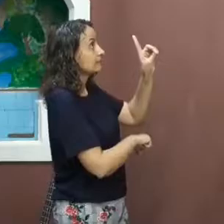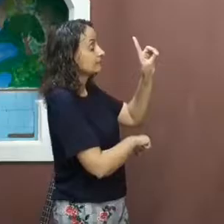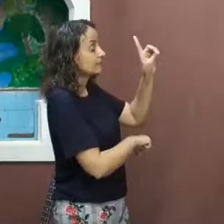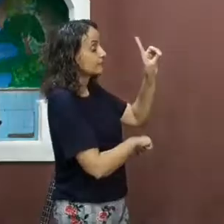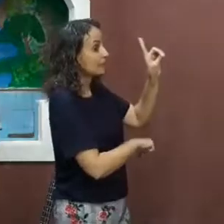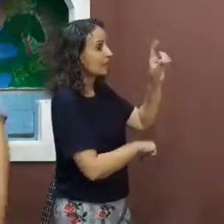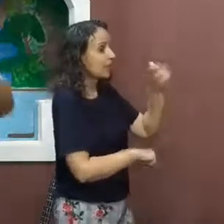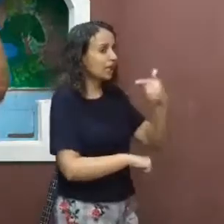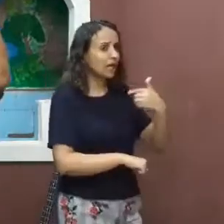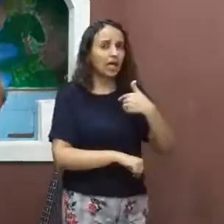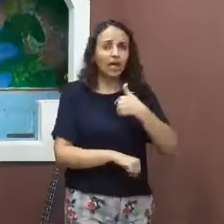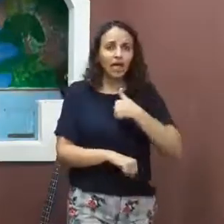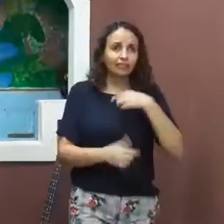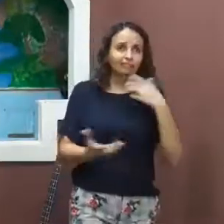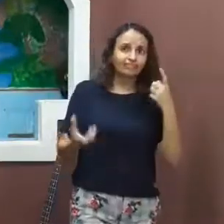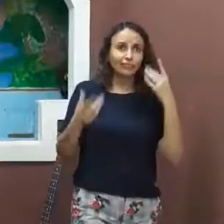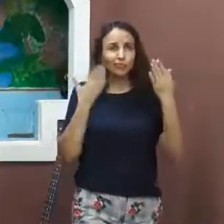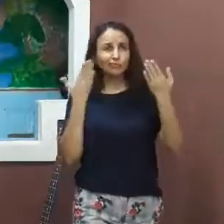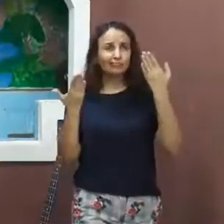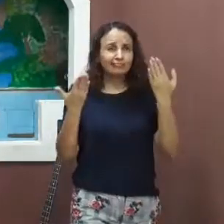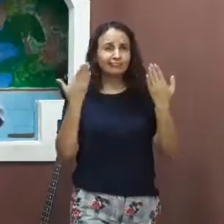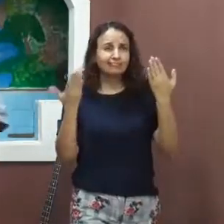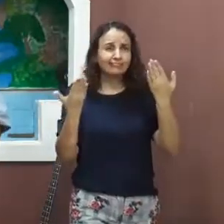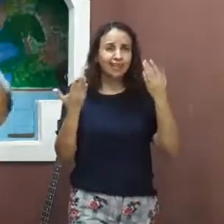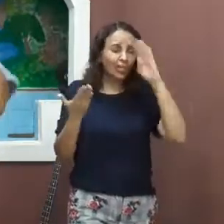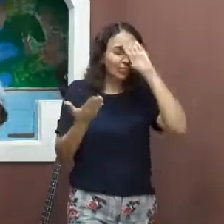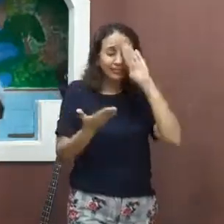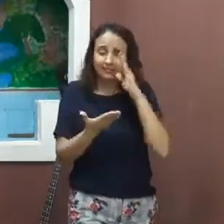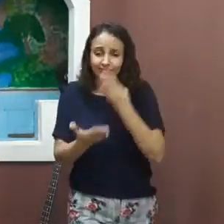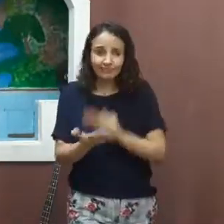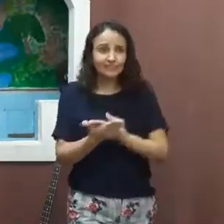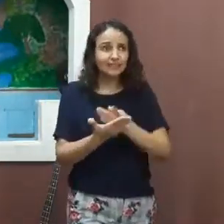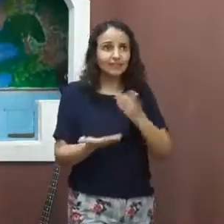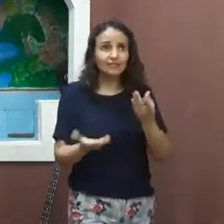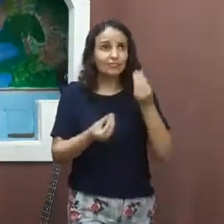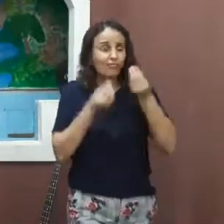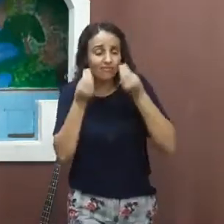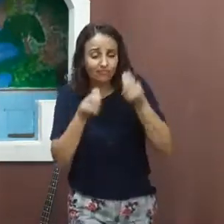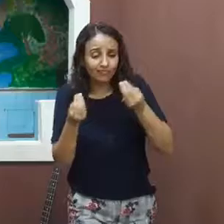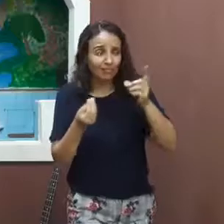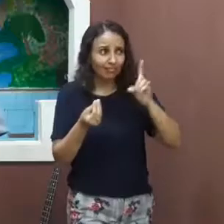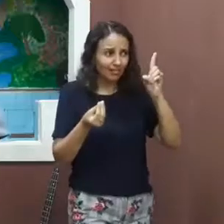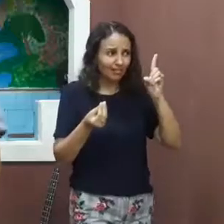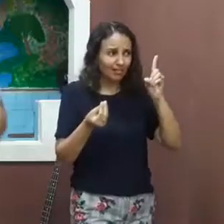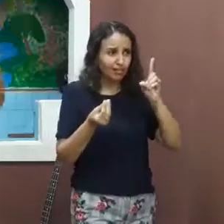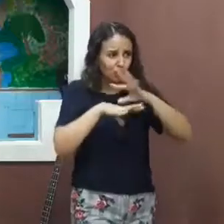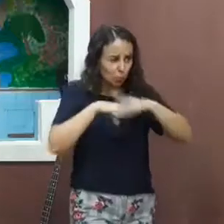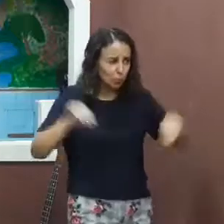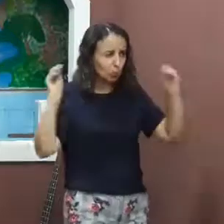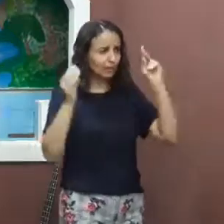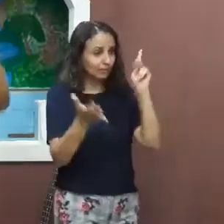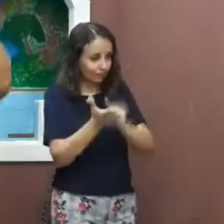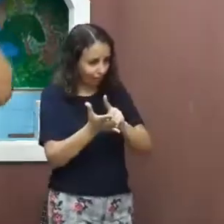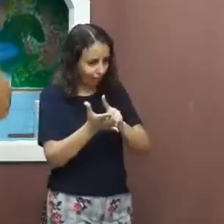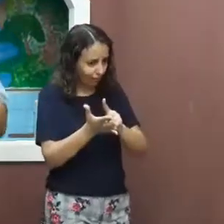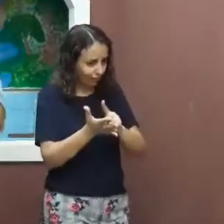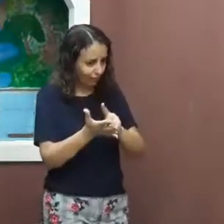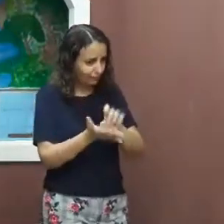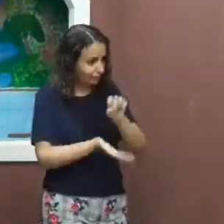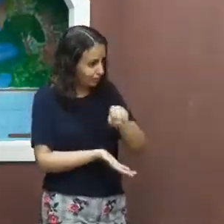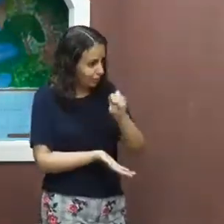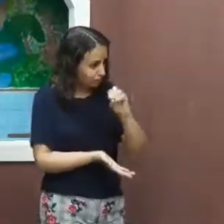estou desacreditando, eu estou com dúvida. Eu não estou acreditando que Deus pode resolver o meu problema. Busque